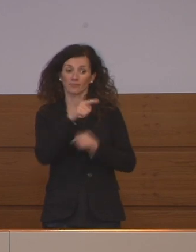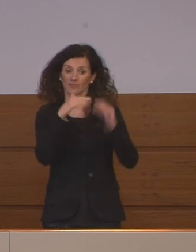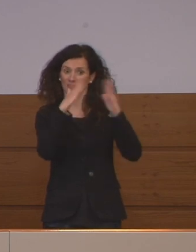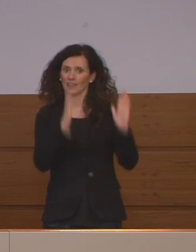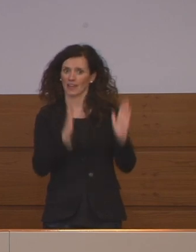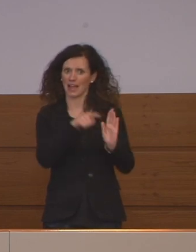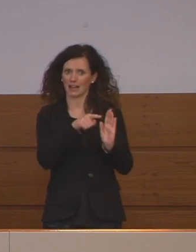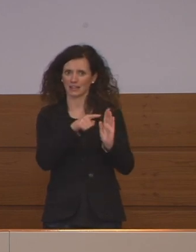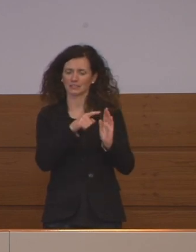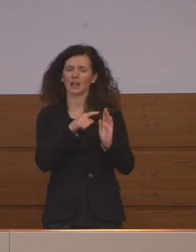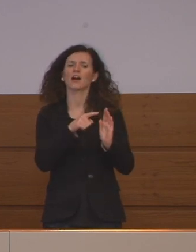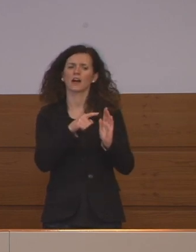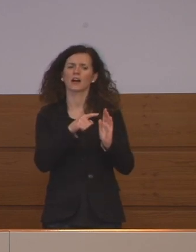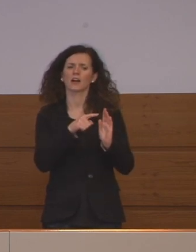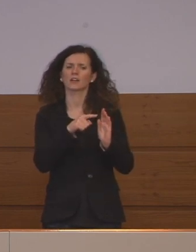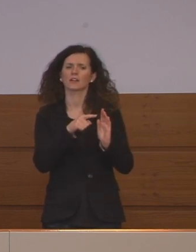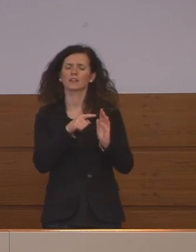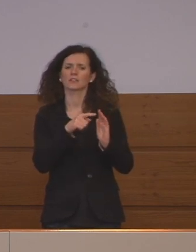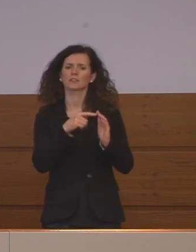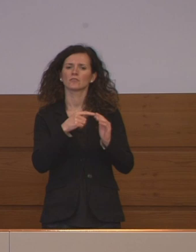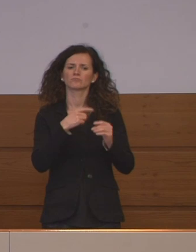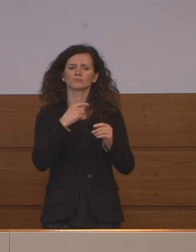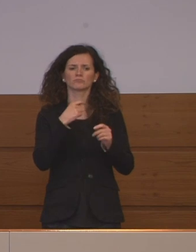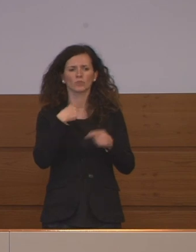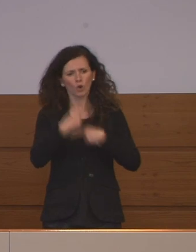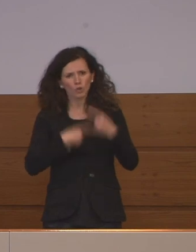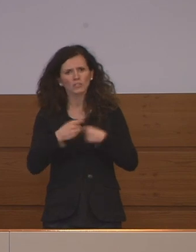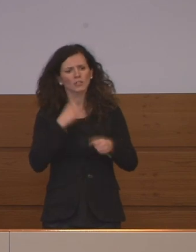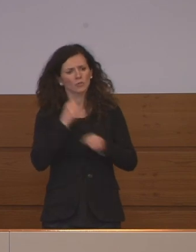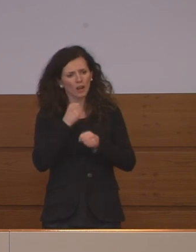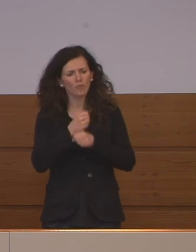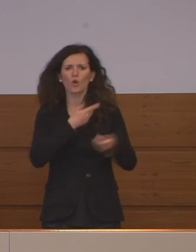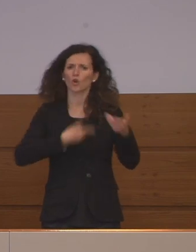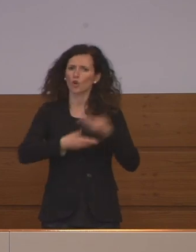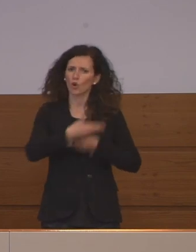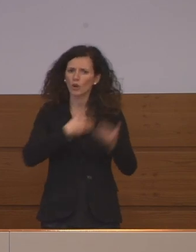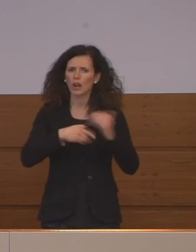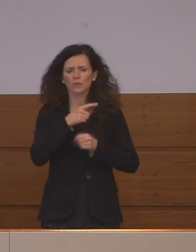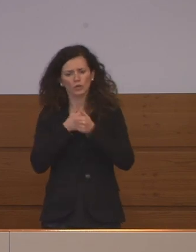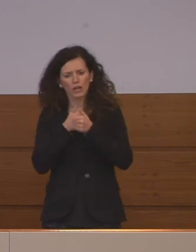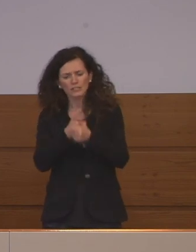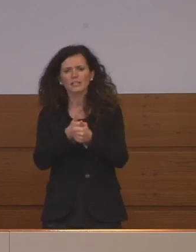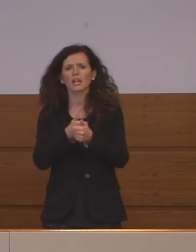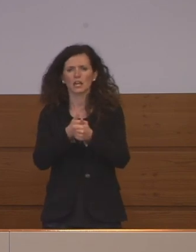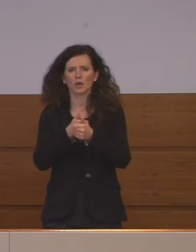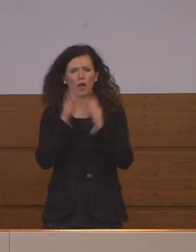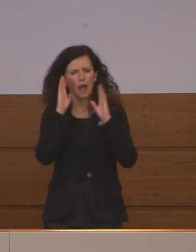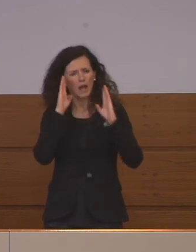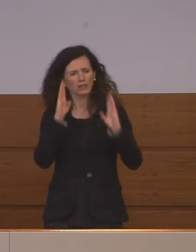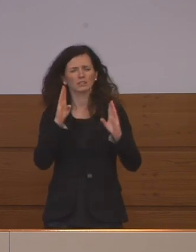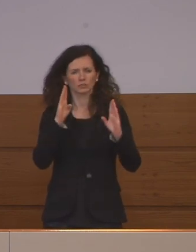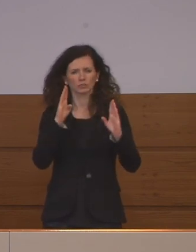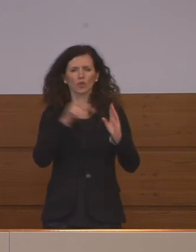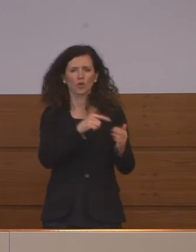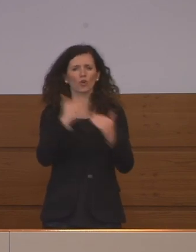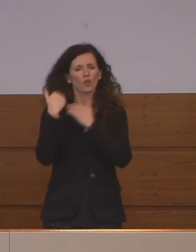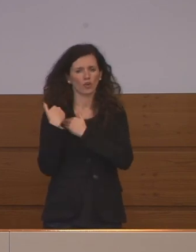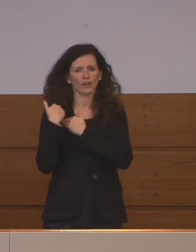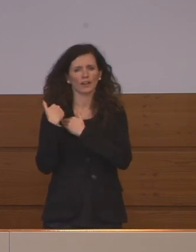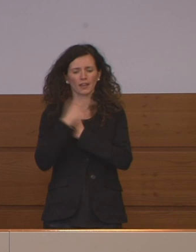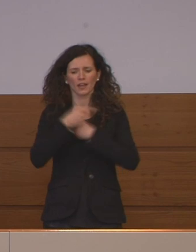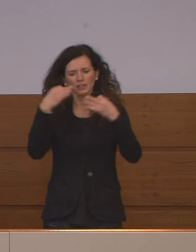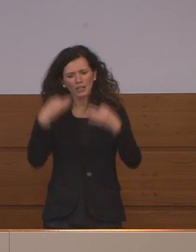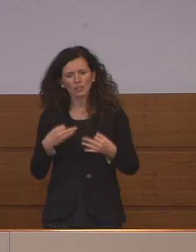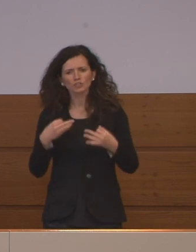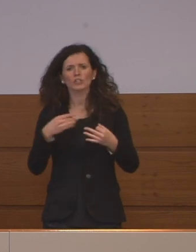a lavorare ea seguire con attenzione con la sempre importante e decisa